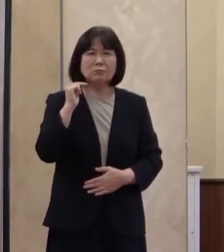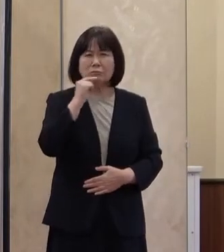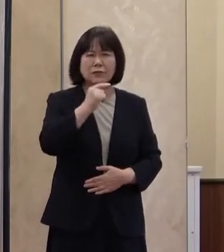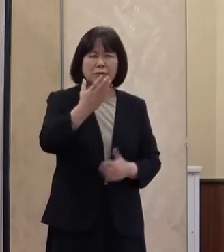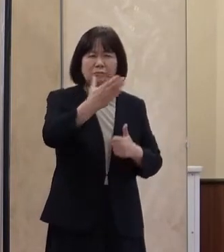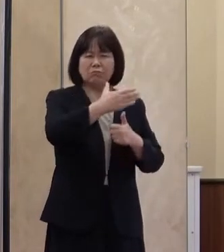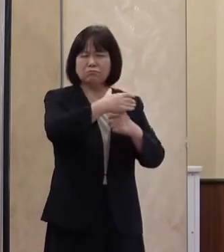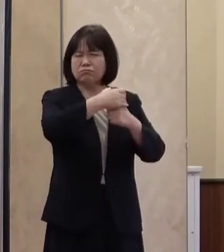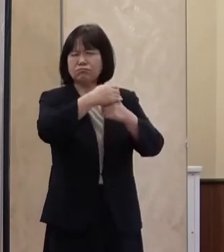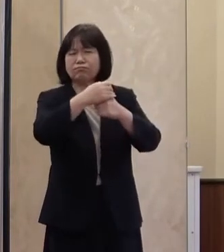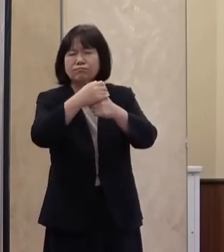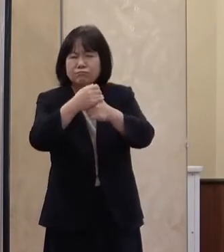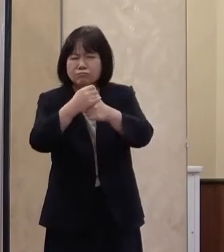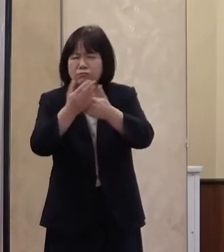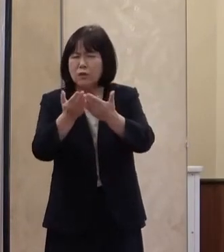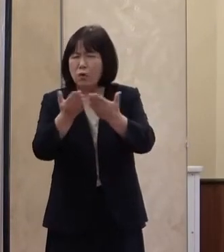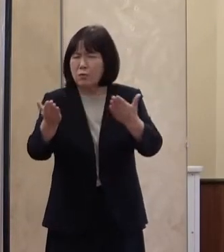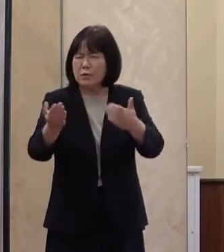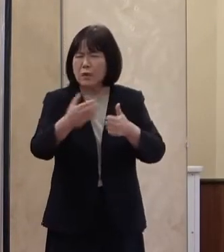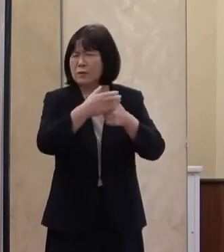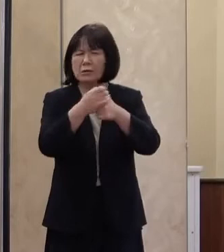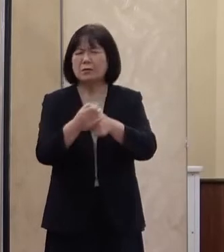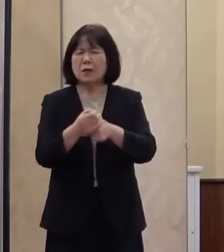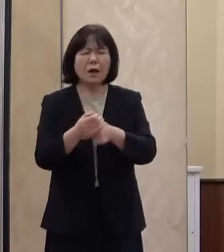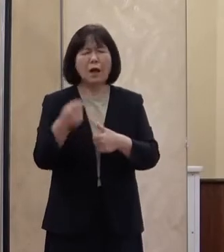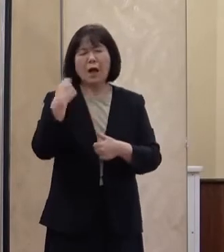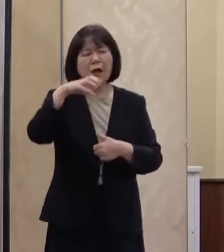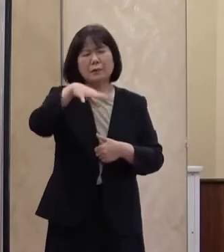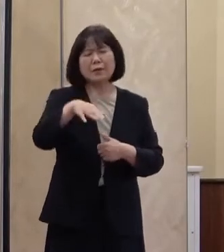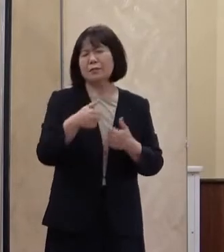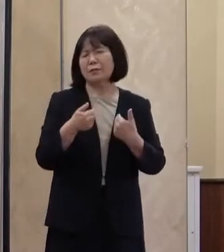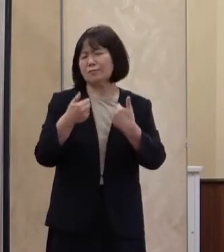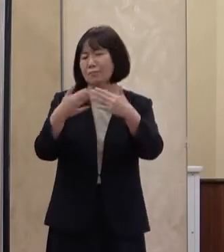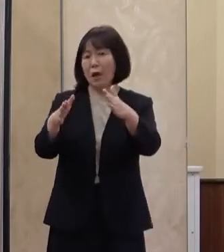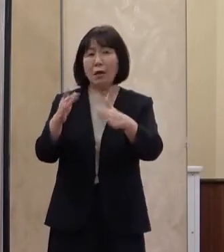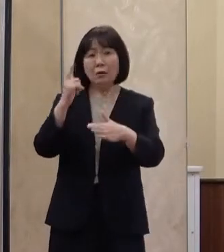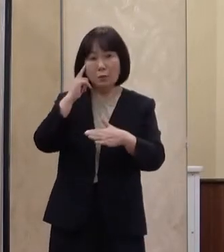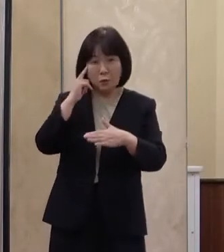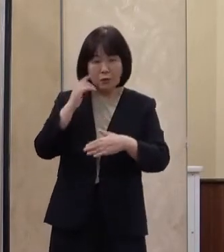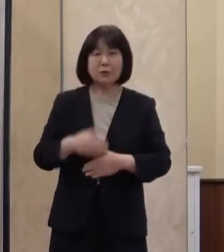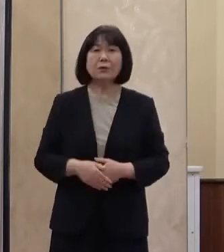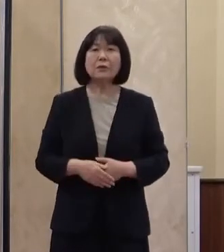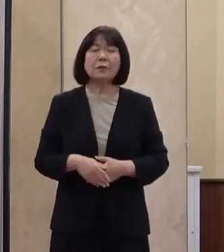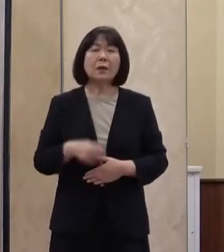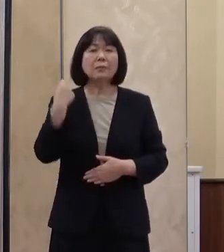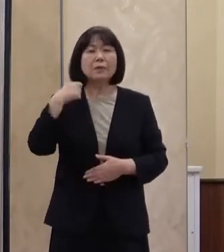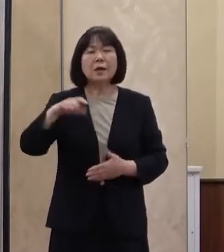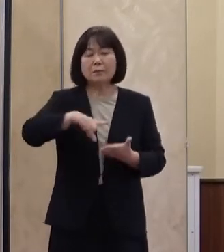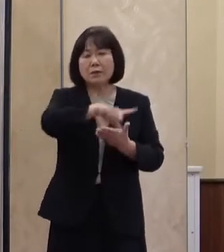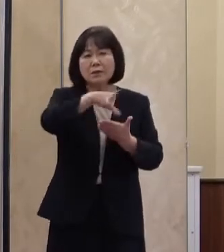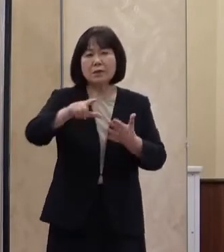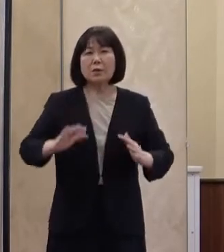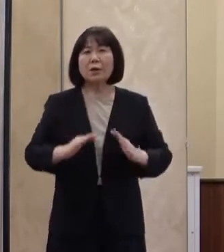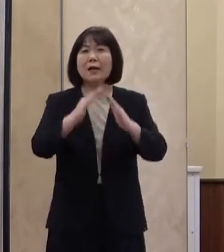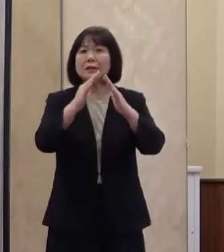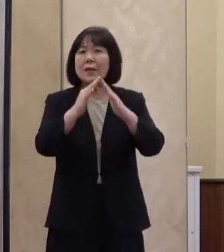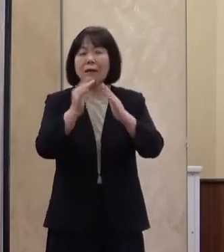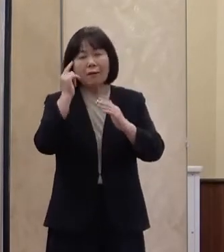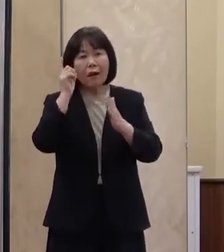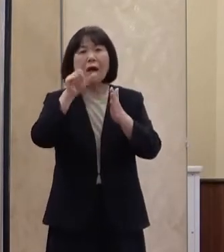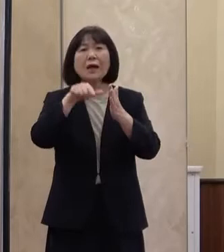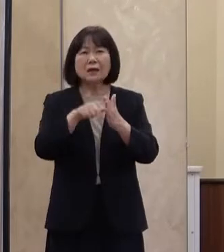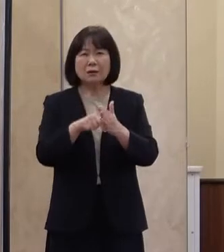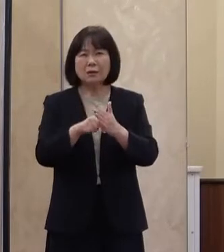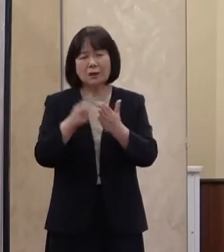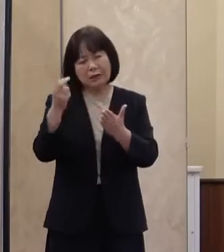不適切な店に連れて行かれたら、それはもっともう二度と行くもんかってなると思うんですけど、やっぱりそう考えると南の活性化を考えた時に違法な客引きっていうのはやっぱり